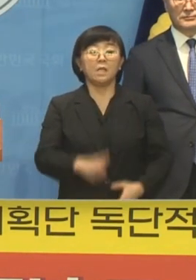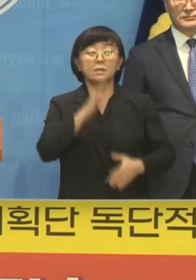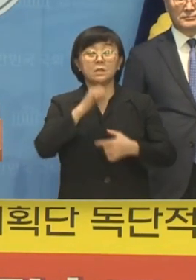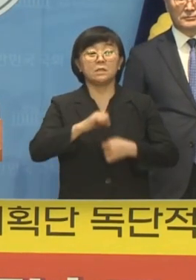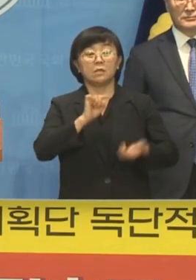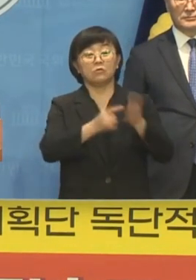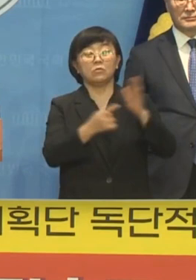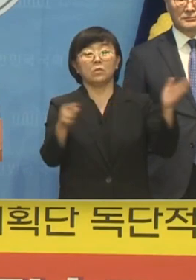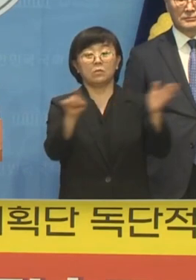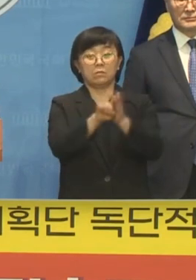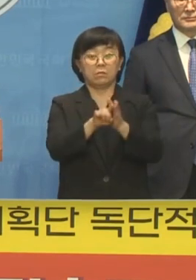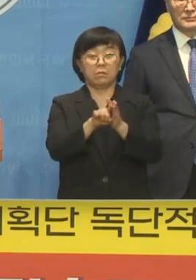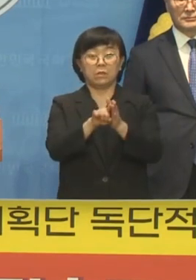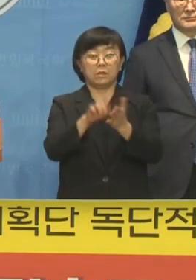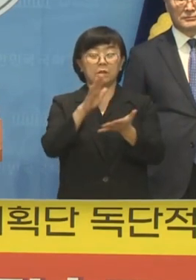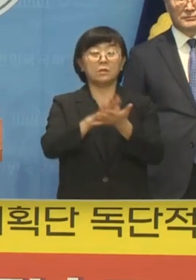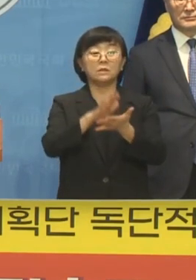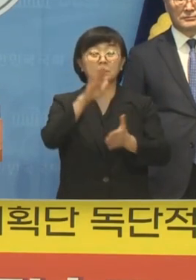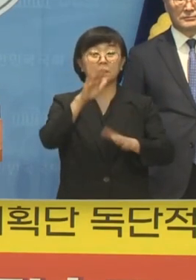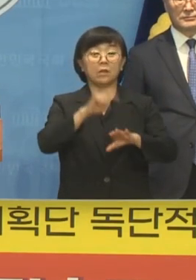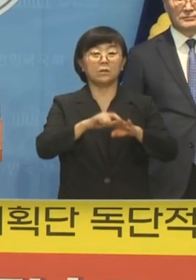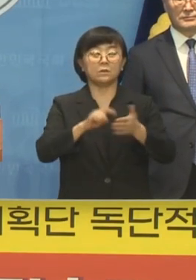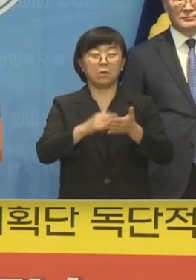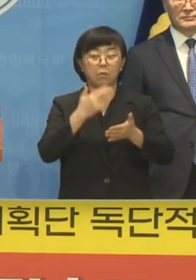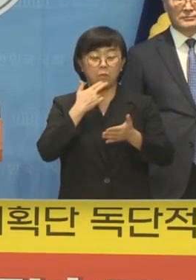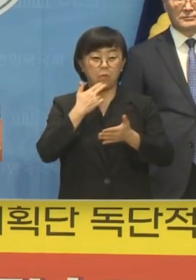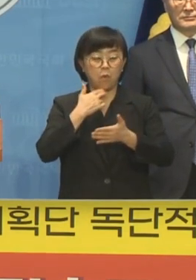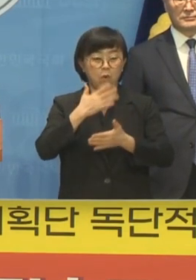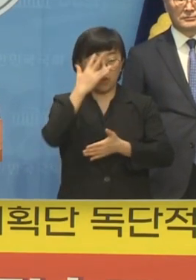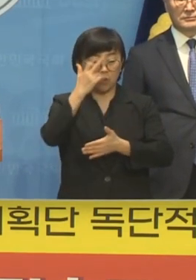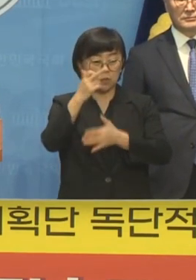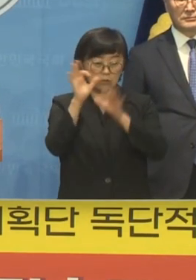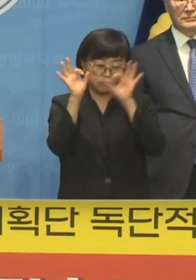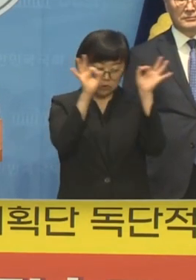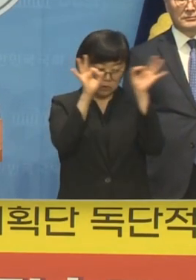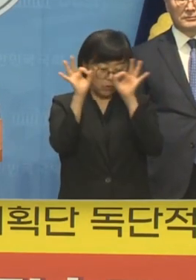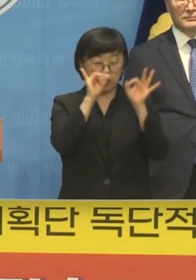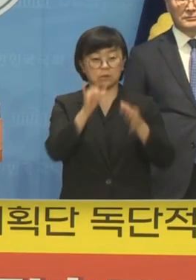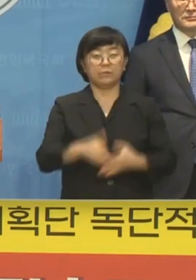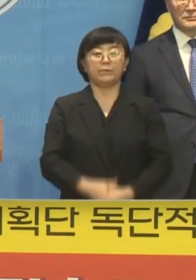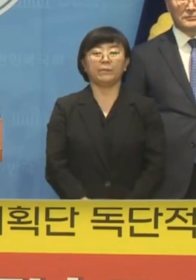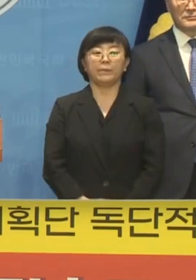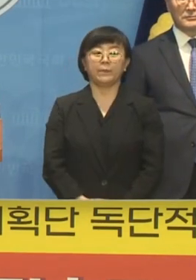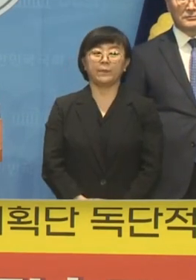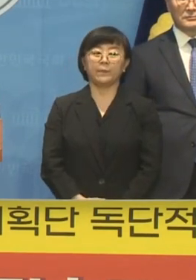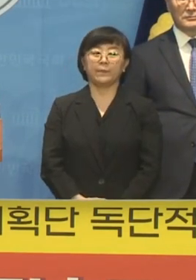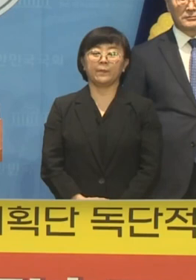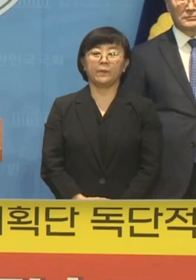진상규명을 위한 열정은 없고 용산의 눈치 보기에 급급합니다.